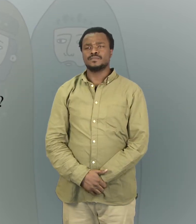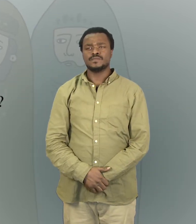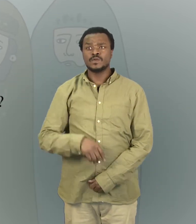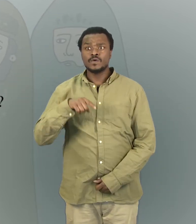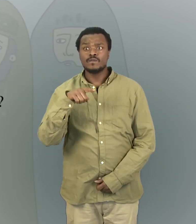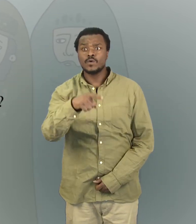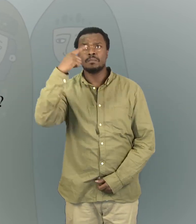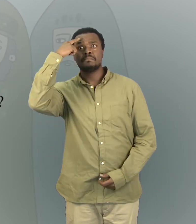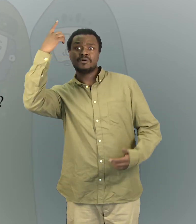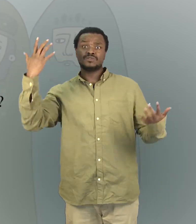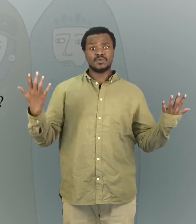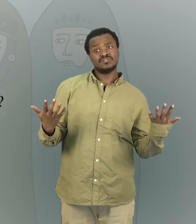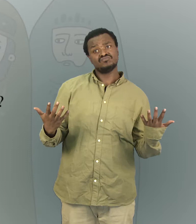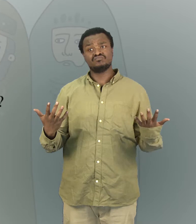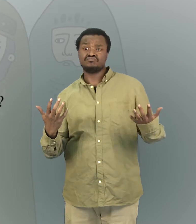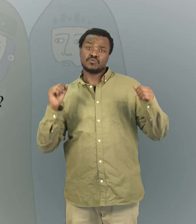et vous croyez que vous pouvez l'éviter